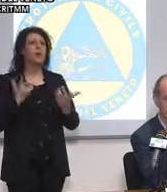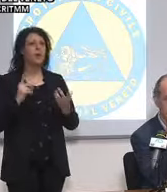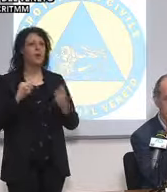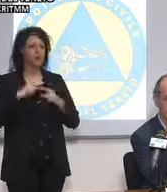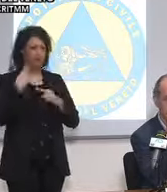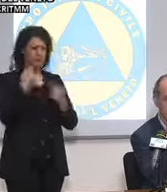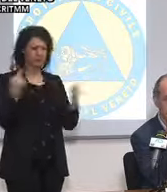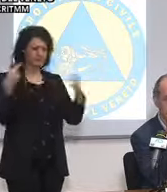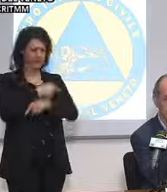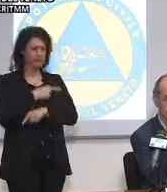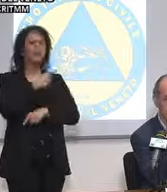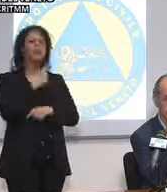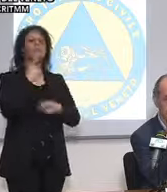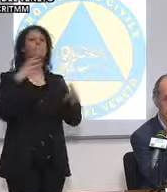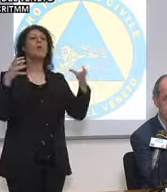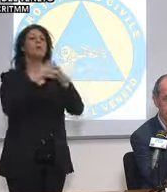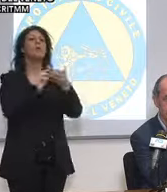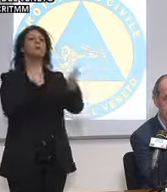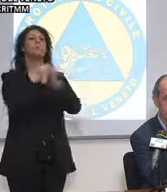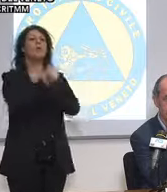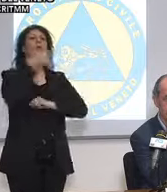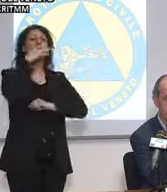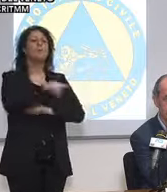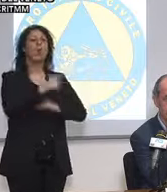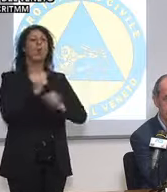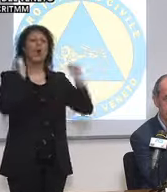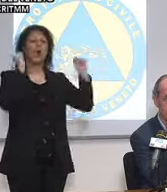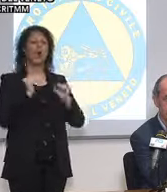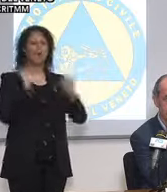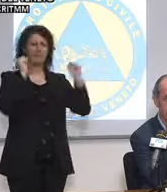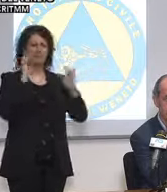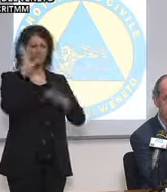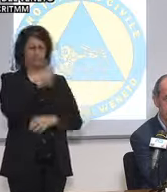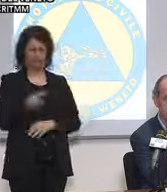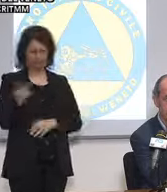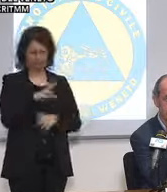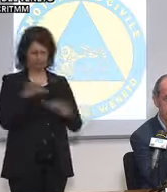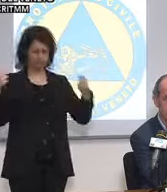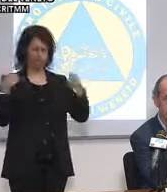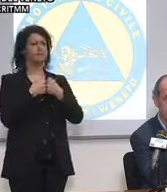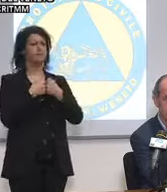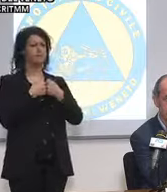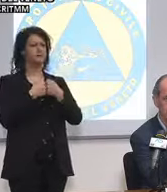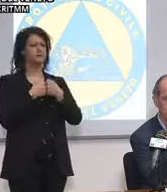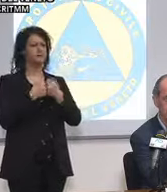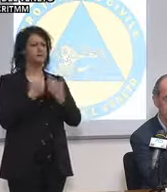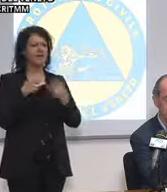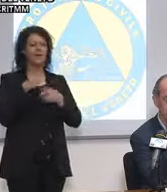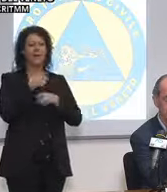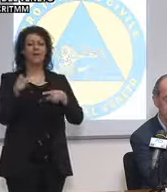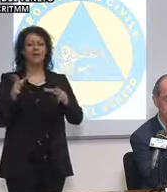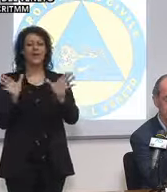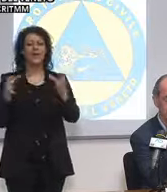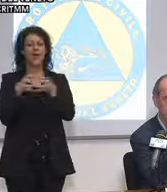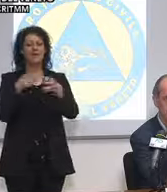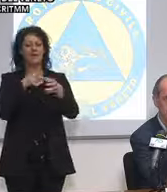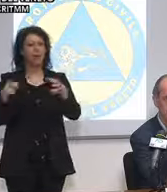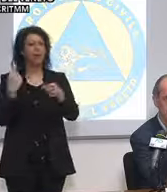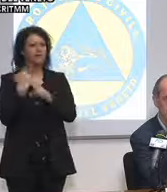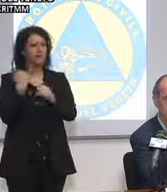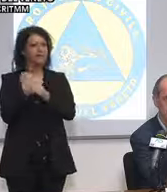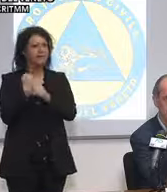al professionismo, si aprono gli allenamenti, qui c'è un mondo che deve lavorare, che rischia la chiusura, rischia